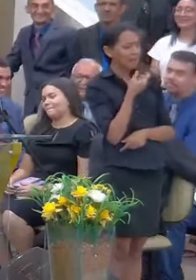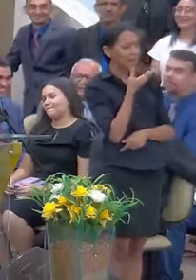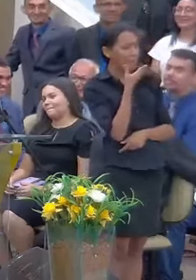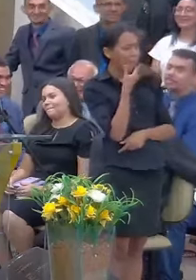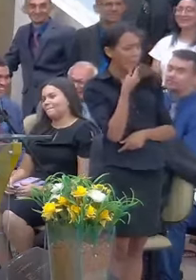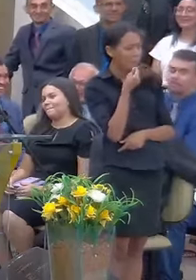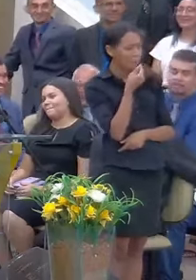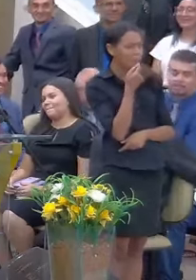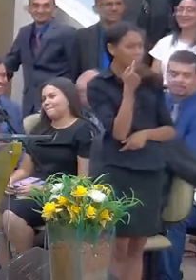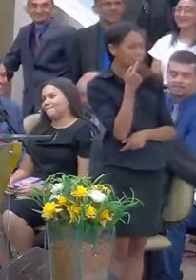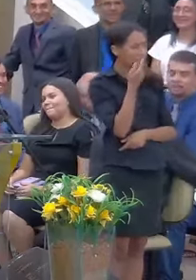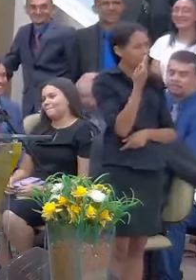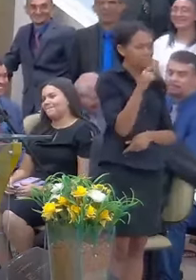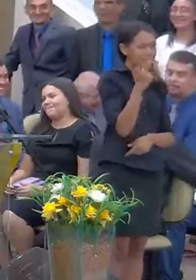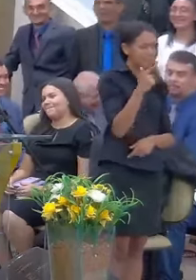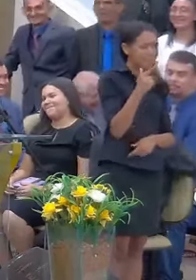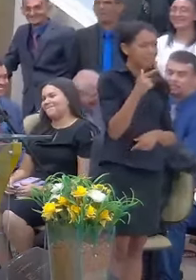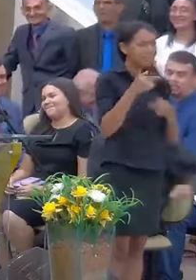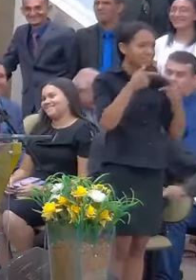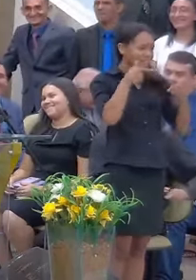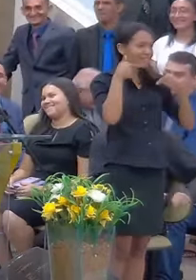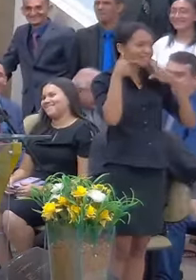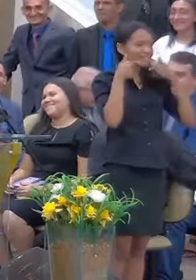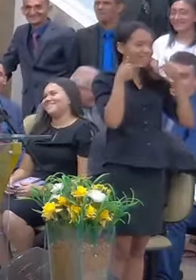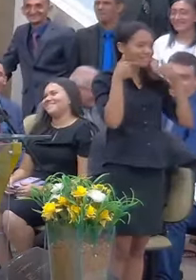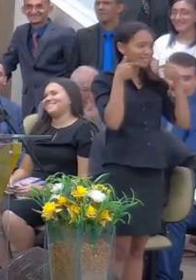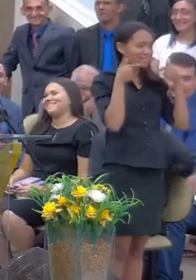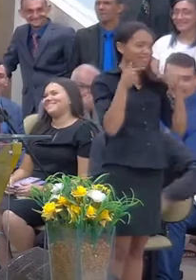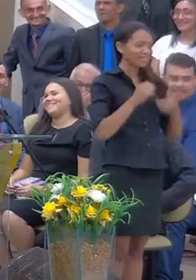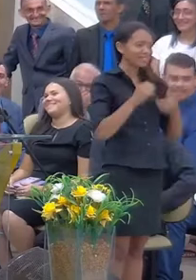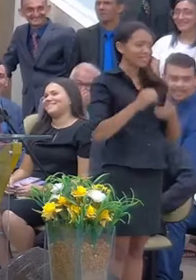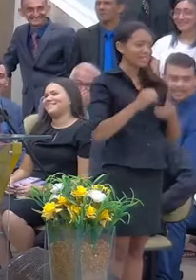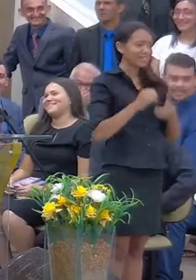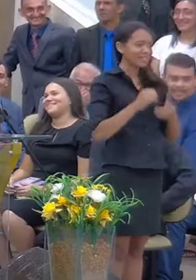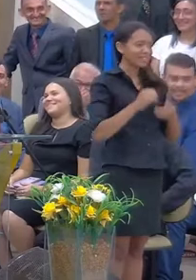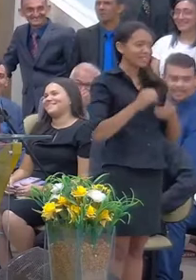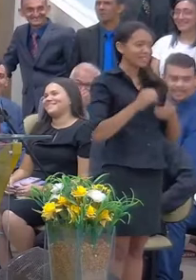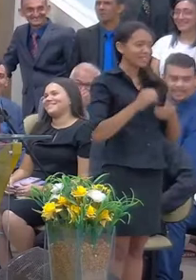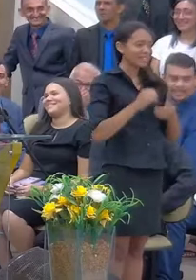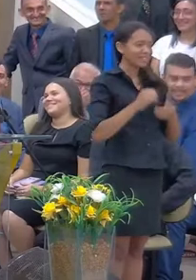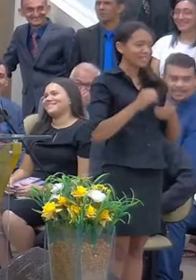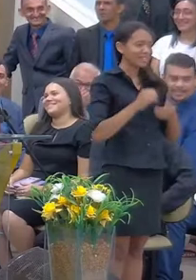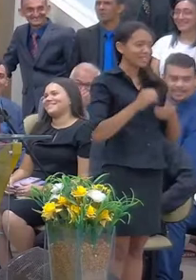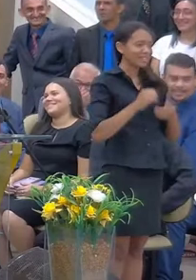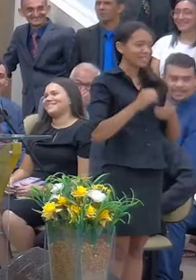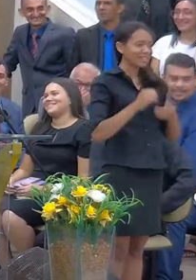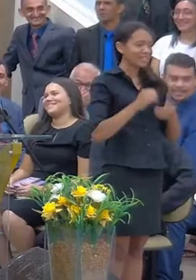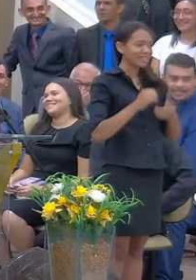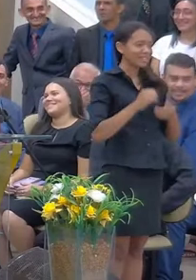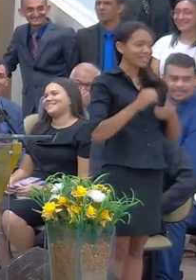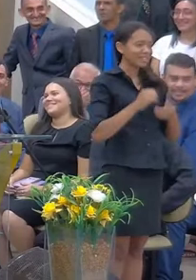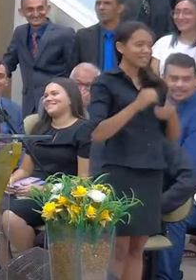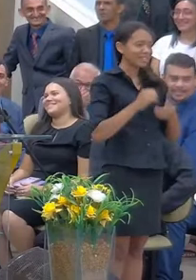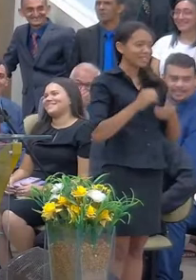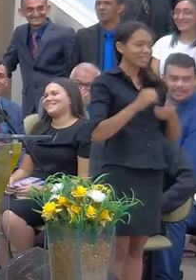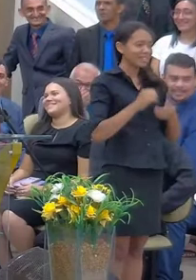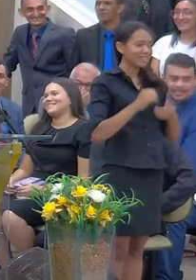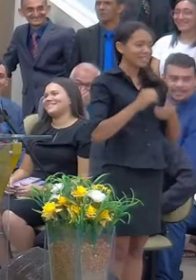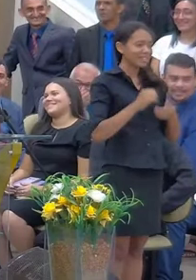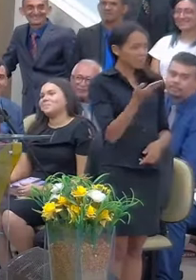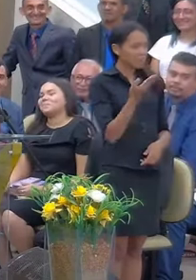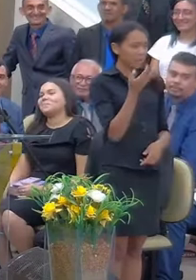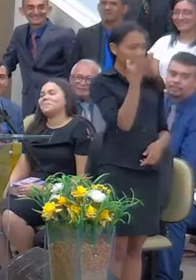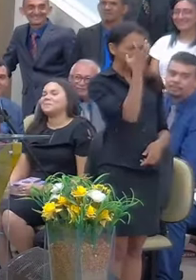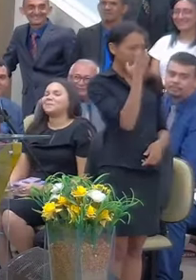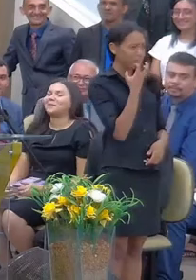cara dele sorrindo. É coisa da Bíblia, irmão. Que coisa ali, irmão. Não fica um cara feio em culto, não,